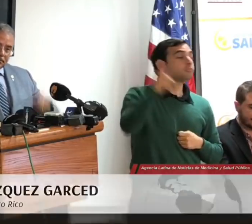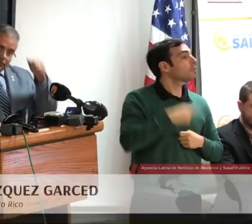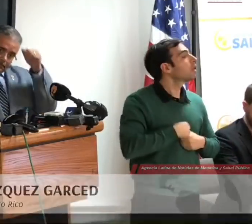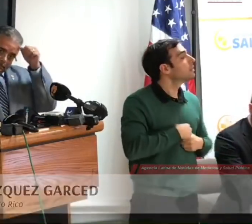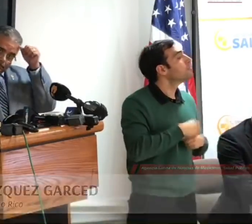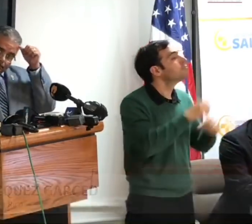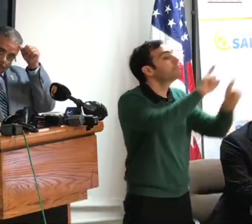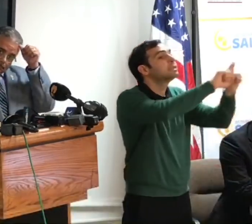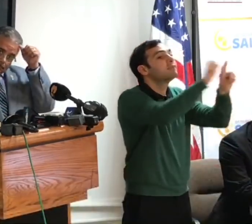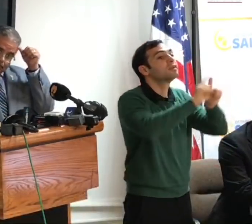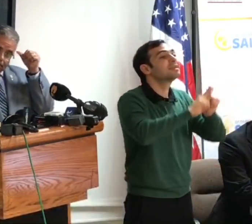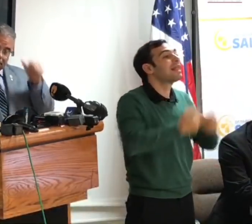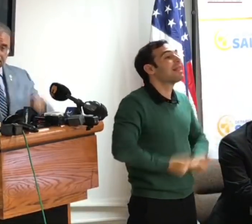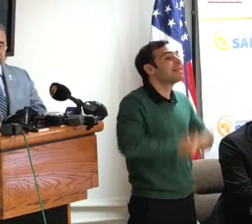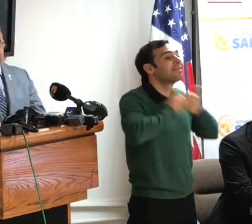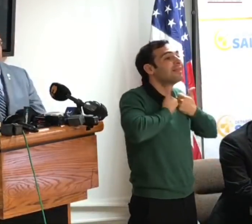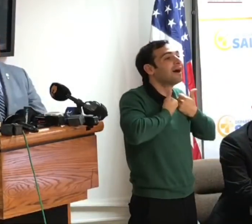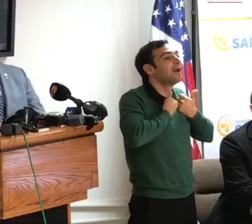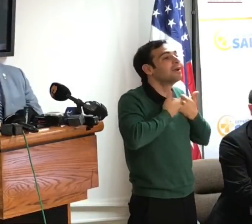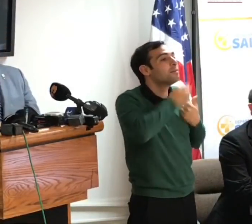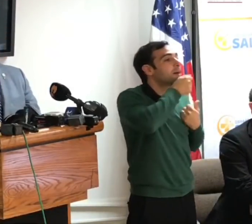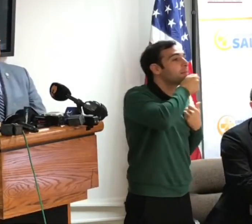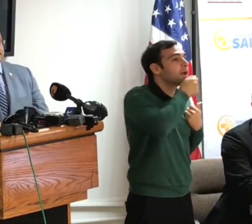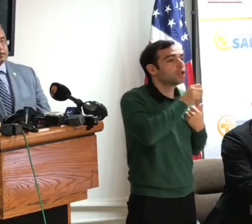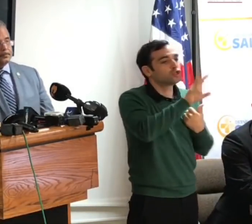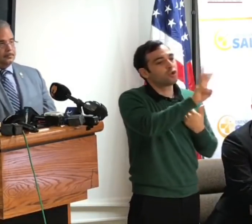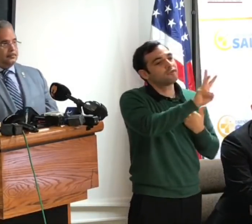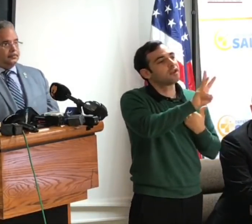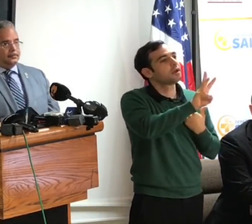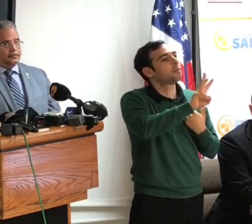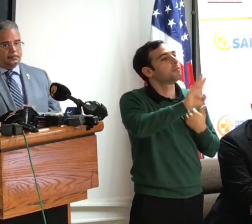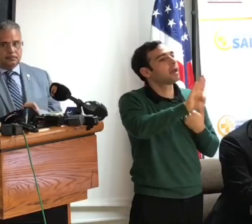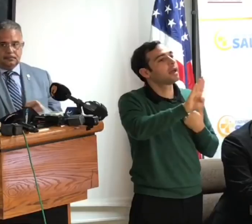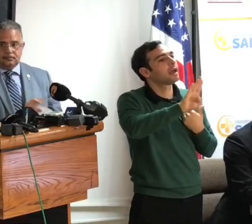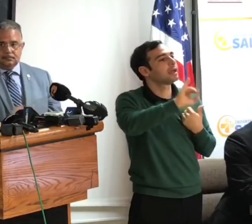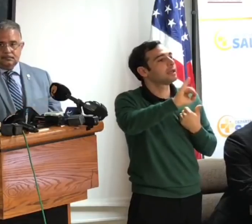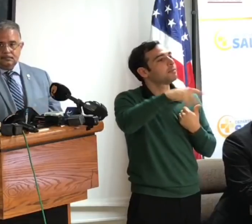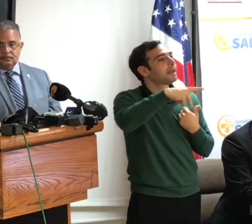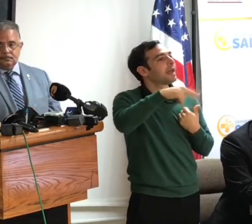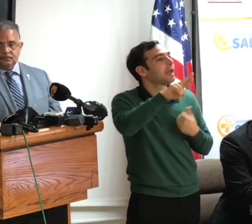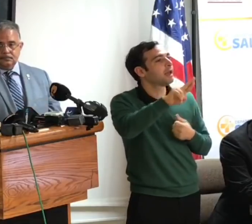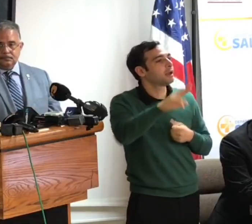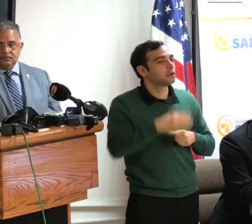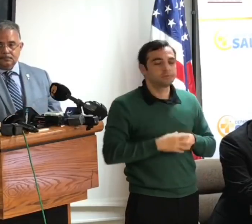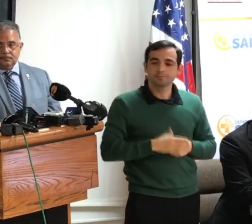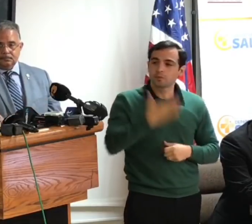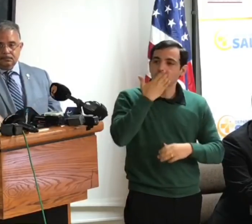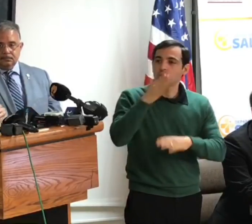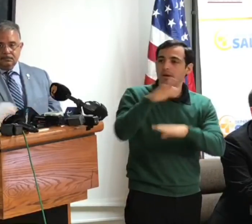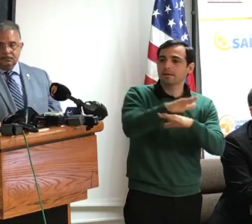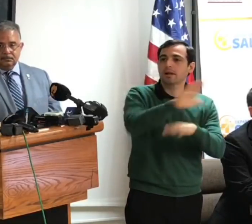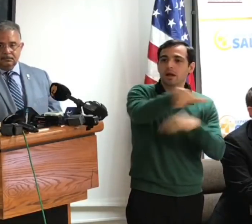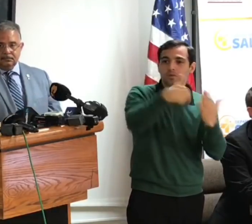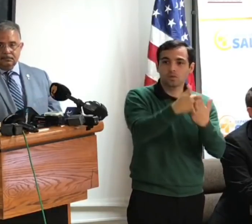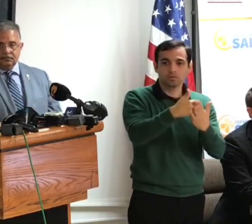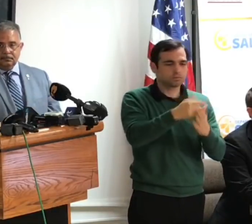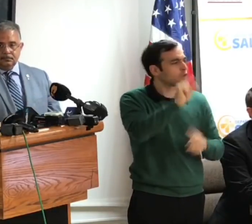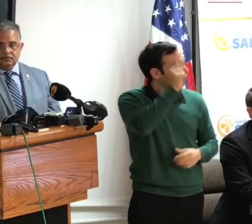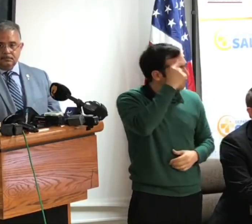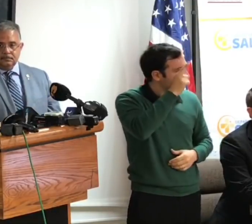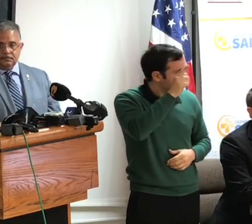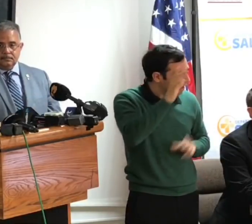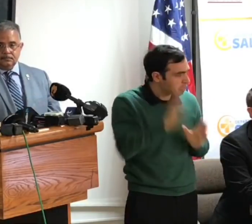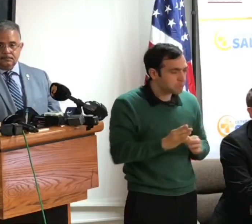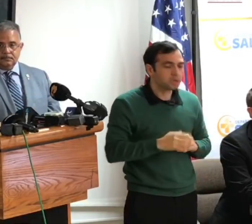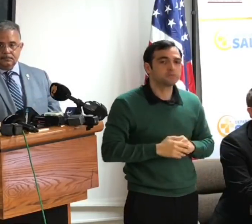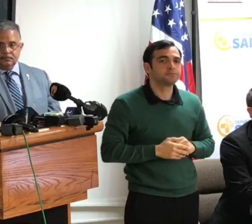Vamos a tratar de comenzar con los de televisión. Tengo WIPR. Muy buenas tardes a todos. Gobernador, en efecto, sí, para el que se acaba de unir